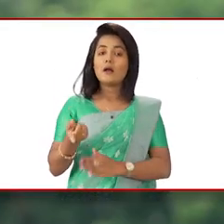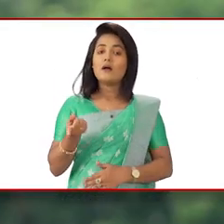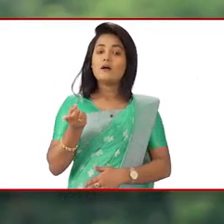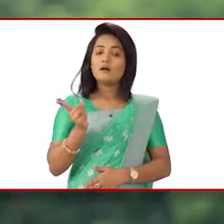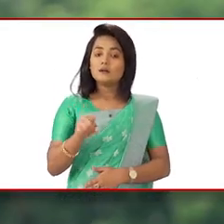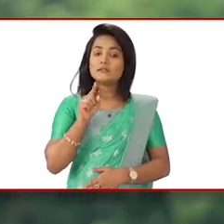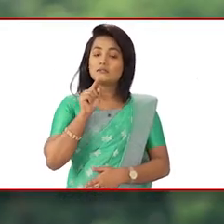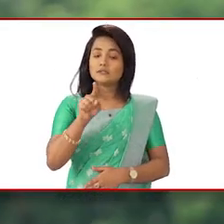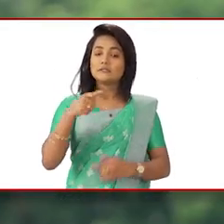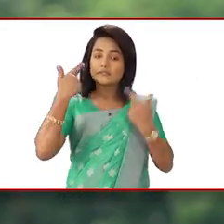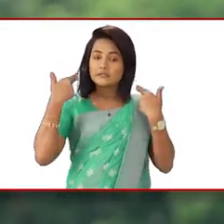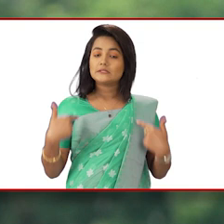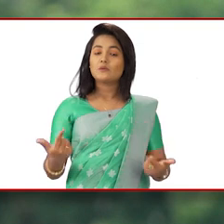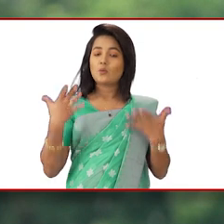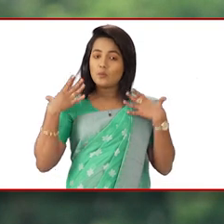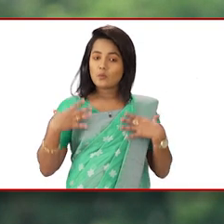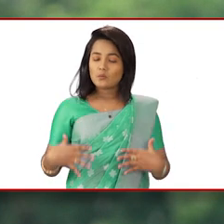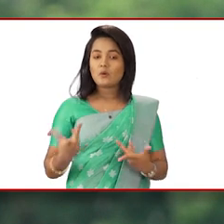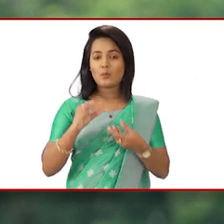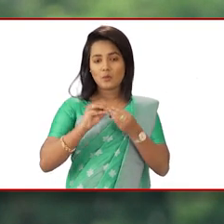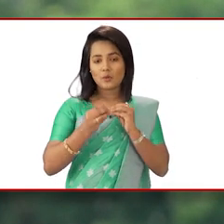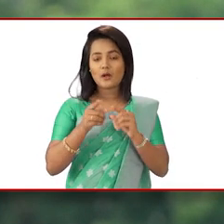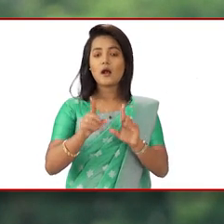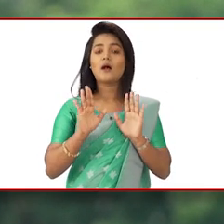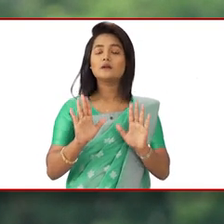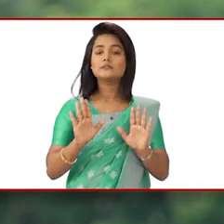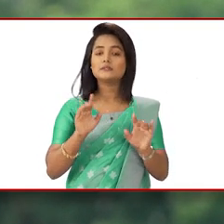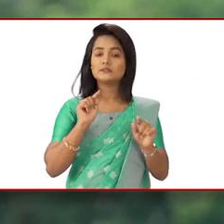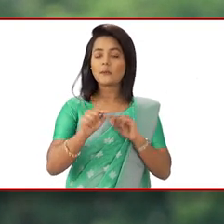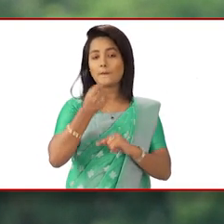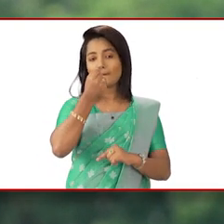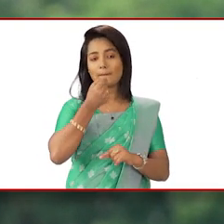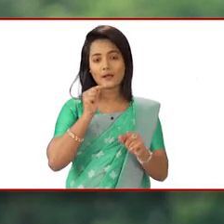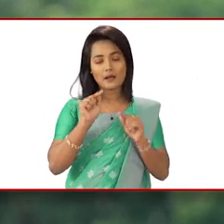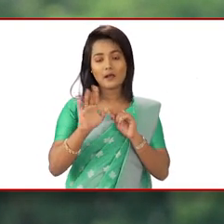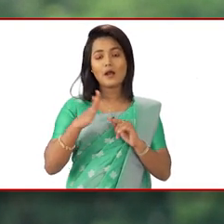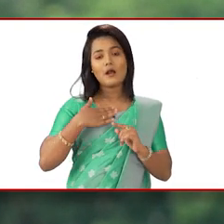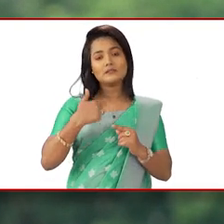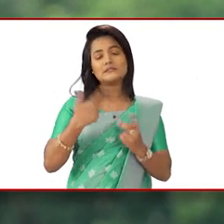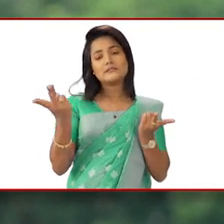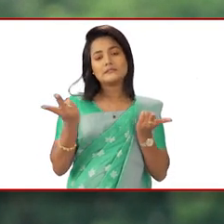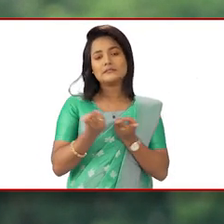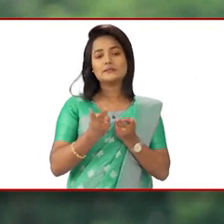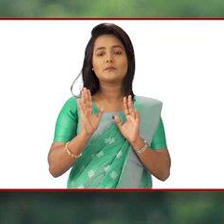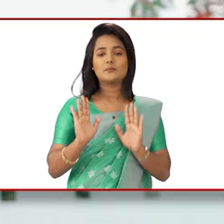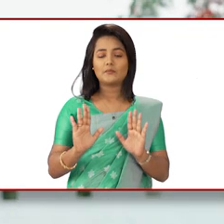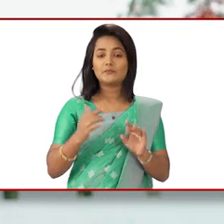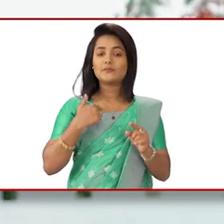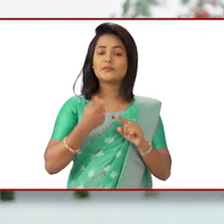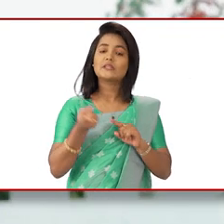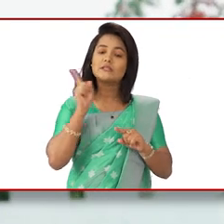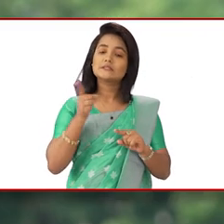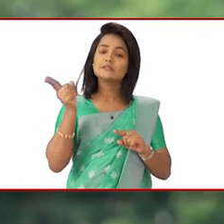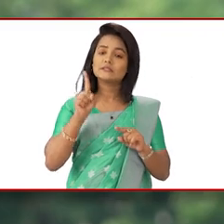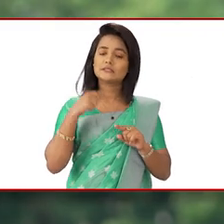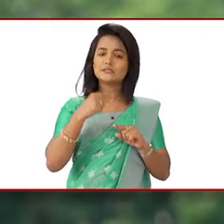পথে আপনি আপনার ড্রেস আপ নিয়েও একটু সমস্যা হবে, একটা যেহেতু জিনিসগুলো মেয়ে মানুষ তখন উঠে আসে, এটা একটা পার্ট গেল। আর আমি